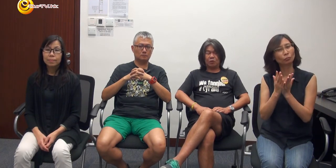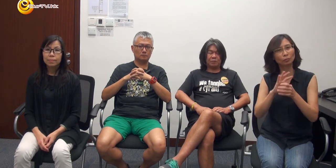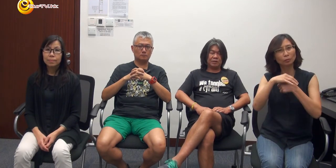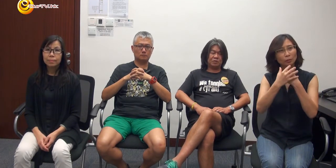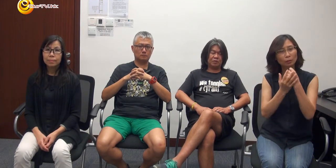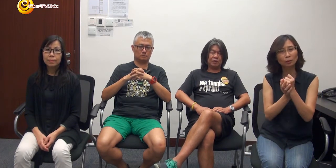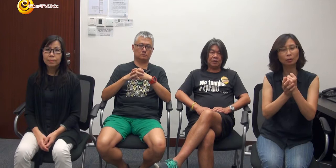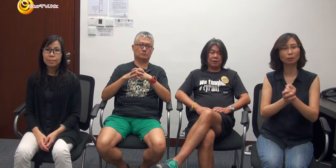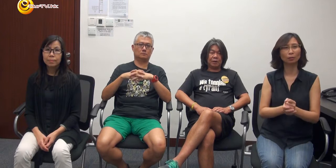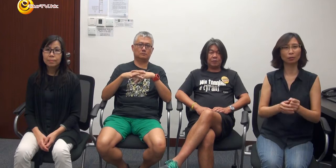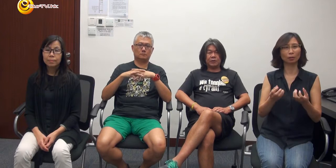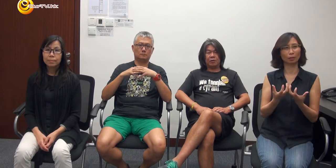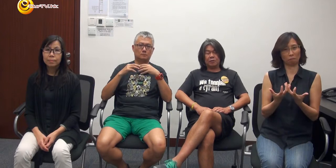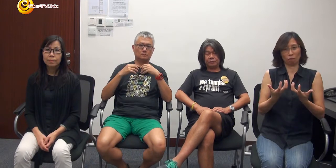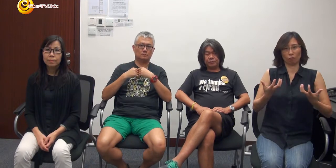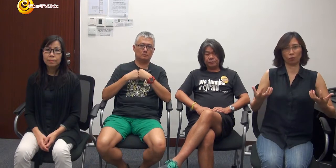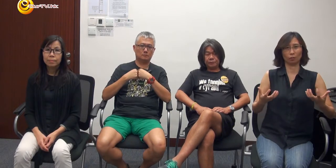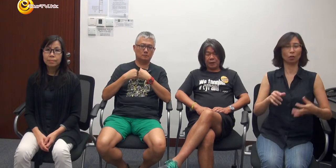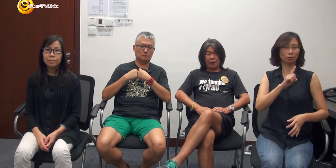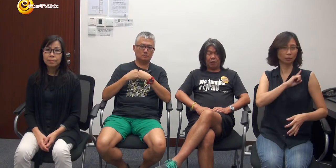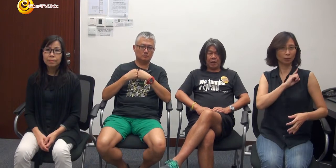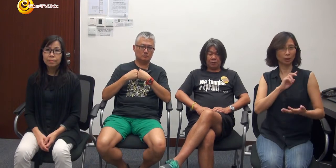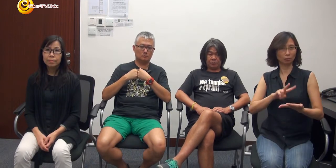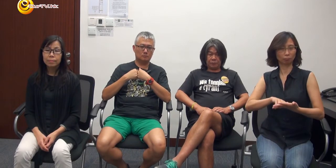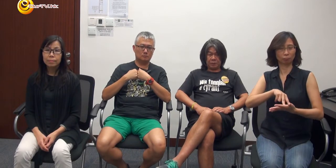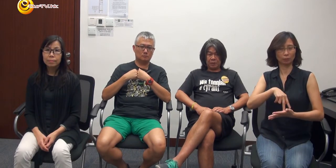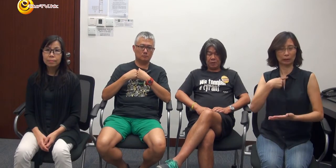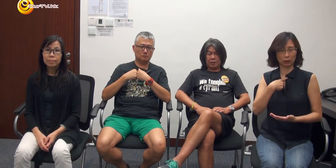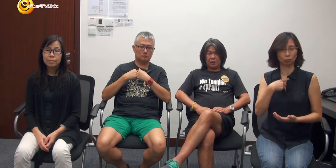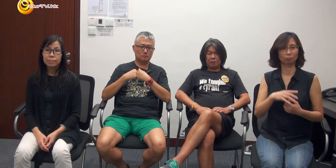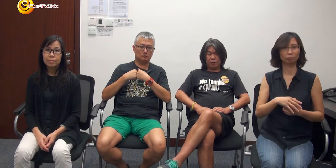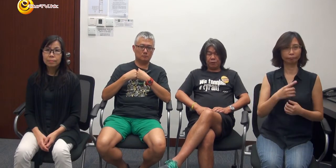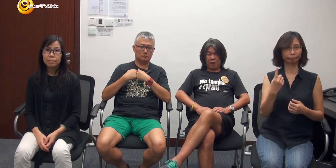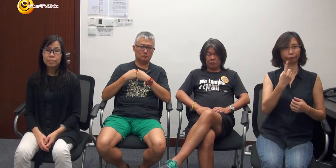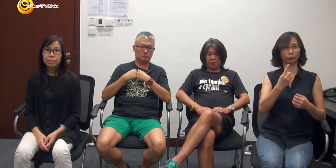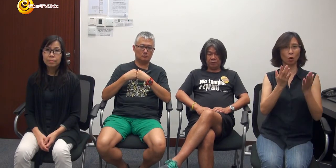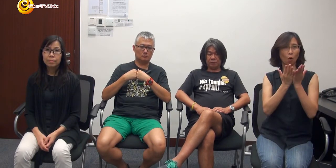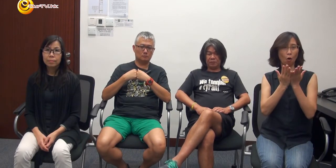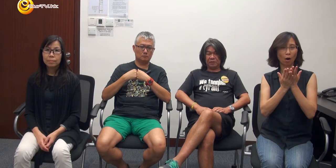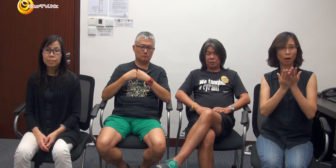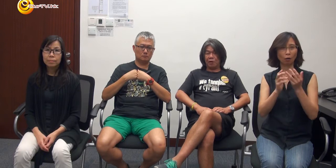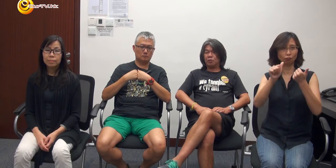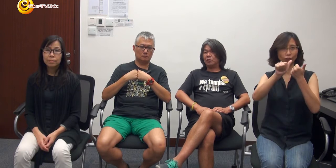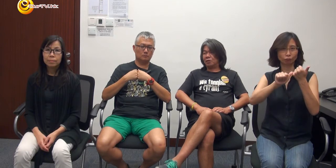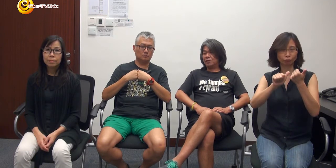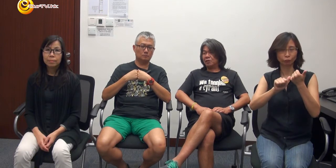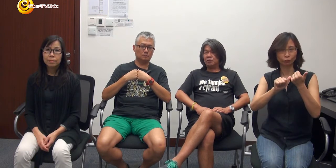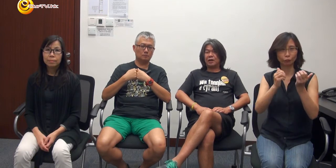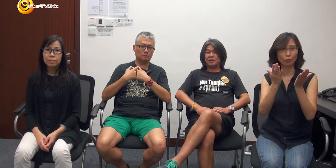立自主。咁老實講，一間學校揾個副校長。都要搞咁耐，個原因就係